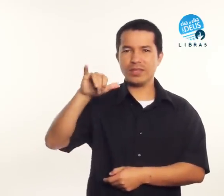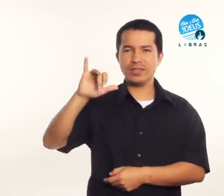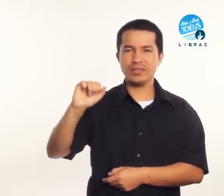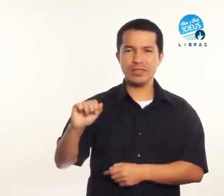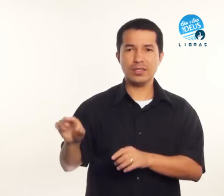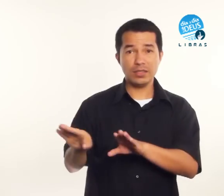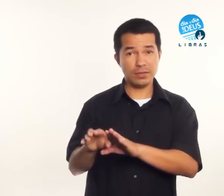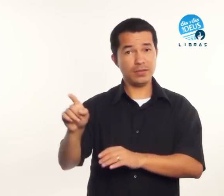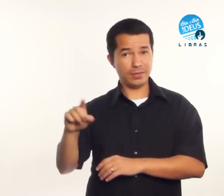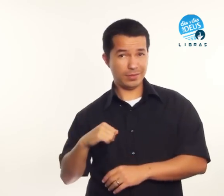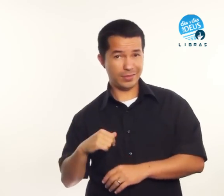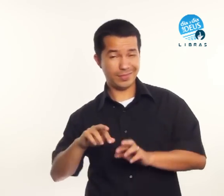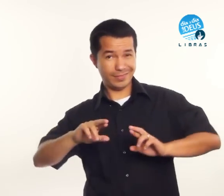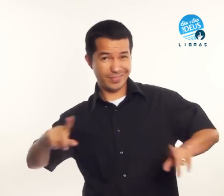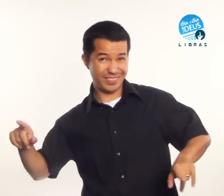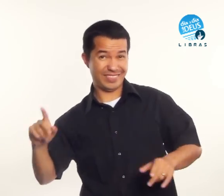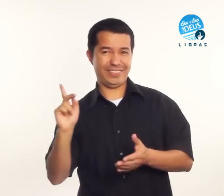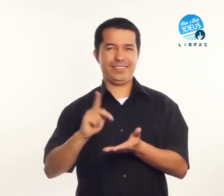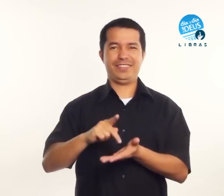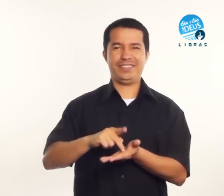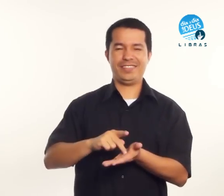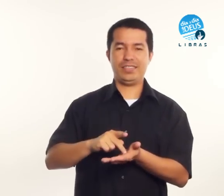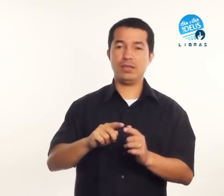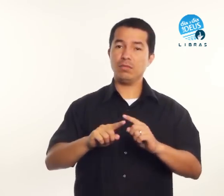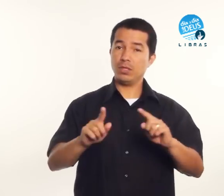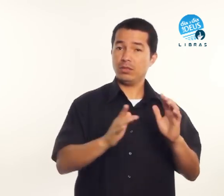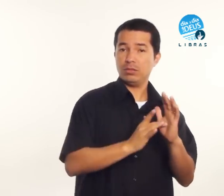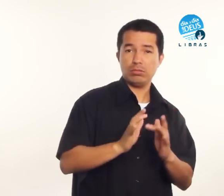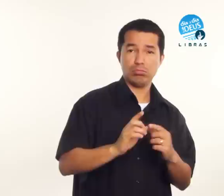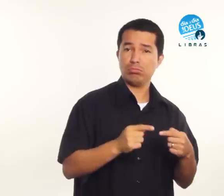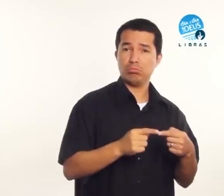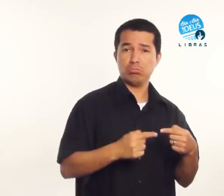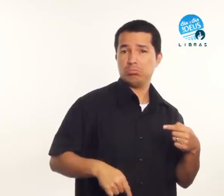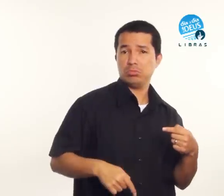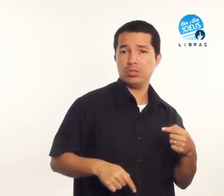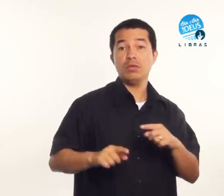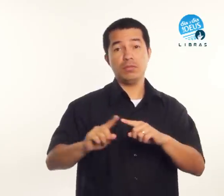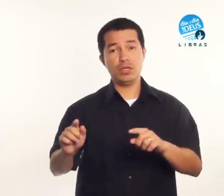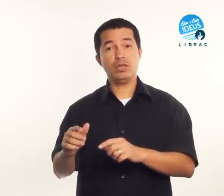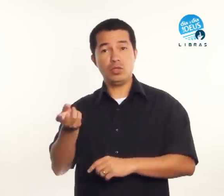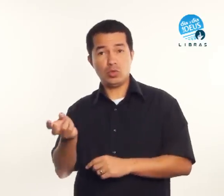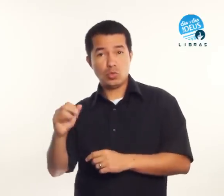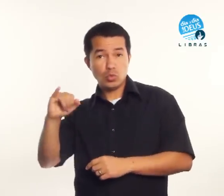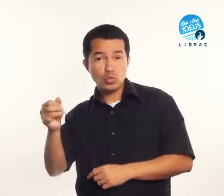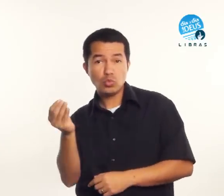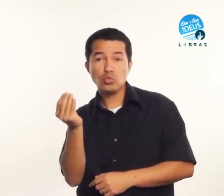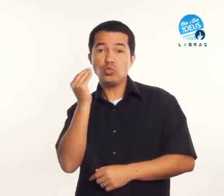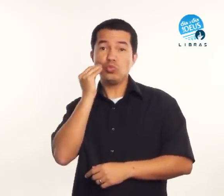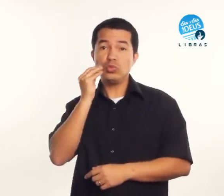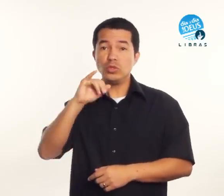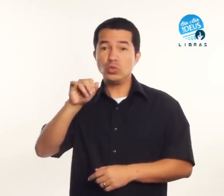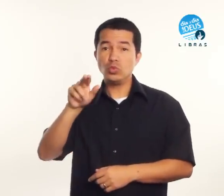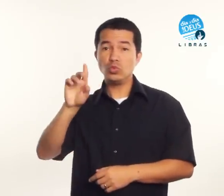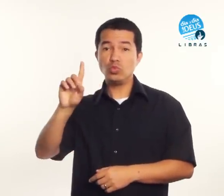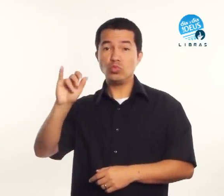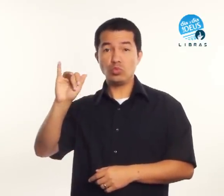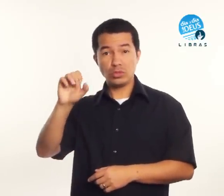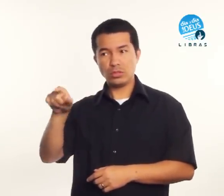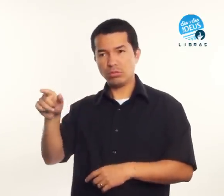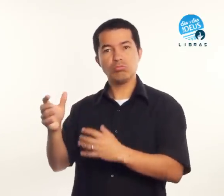contando a história de como Judas era especial. E se tivesse que fazer um apelo, ninguém ia